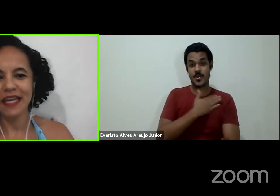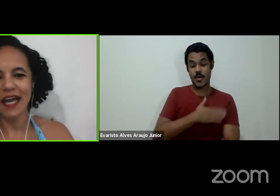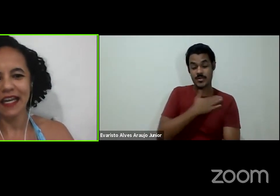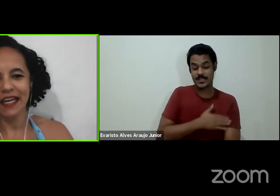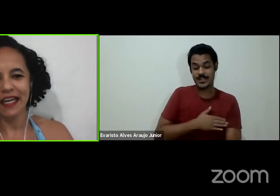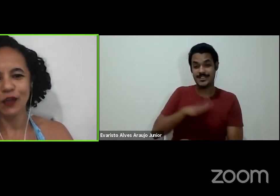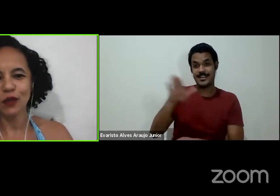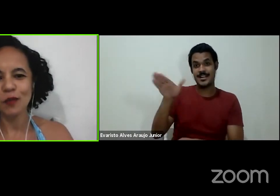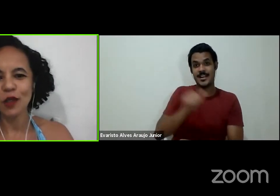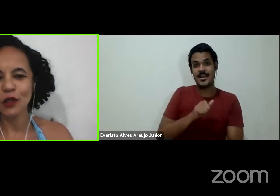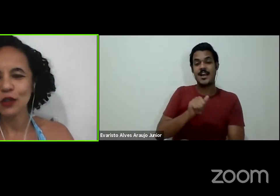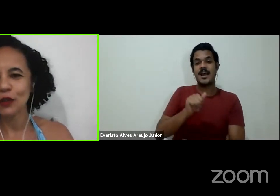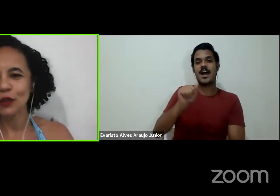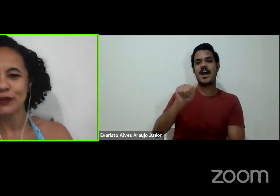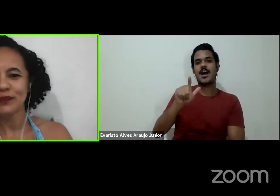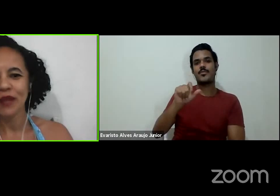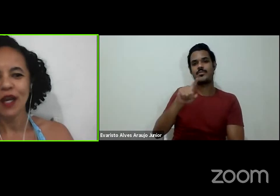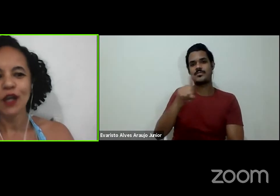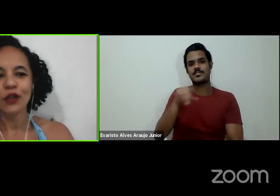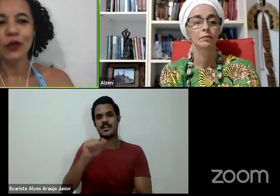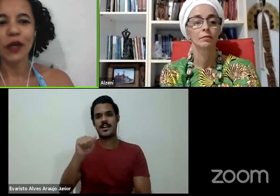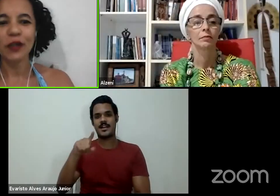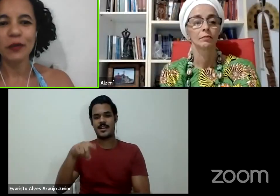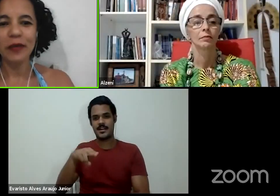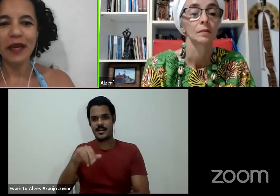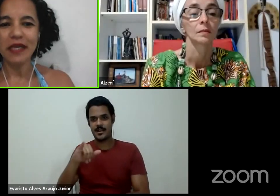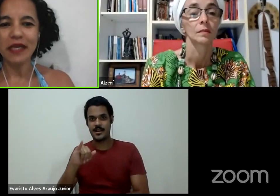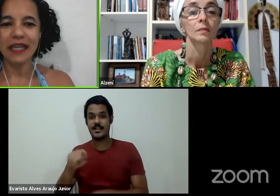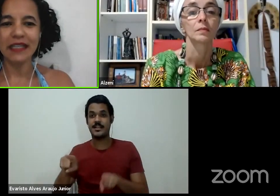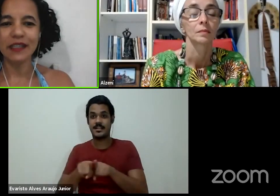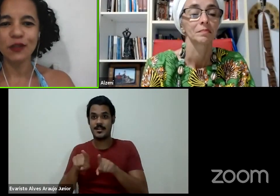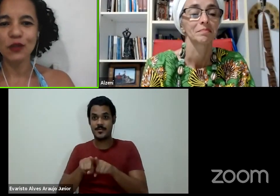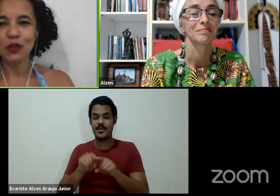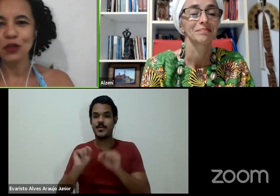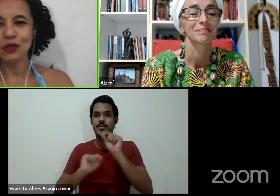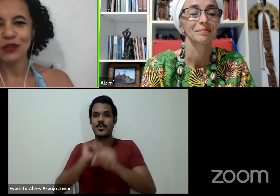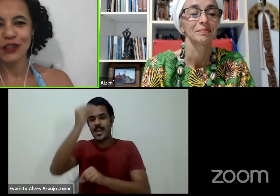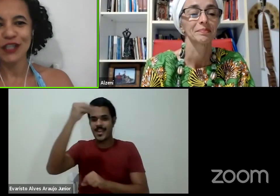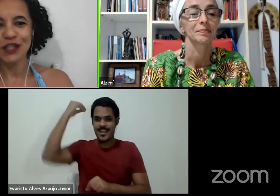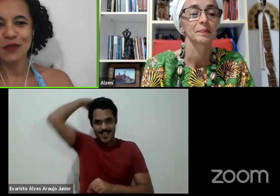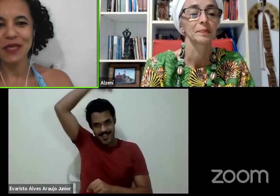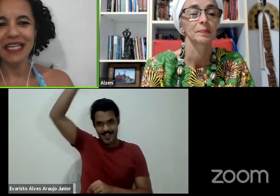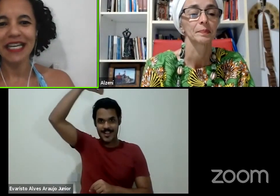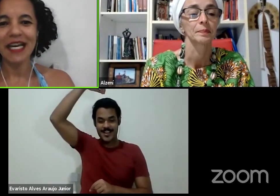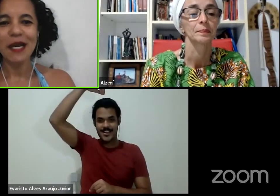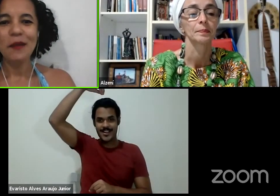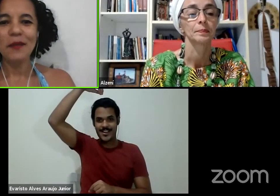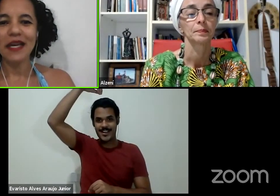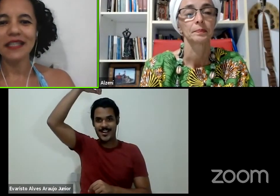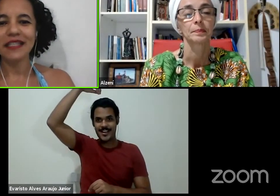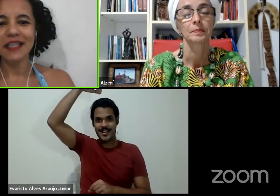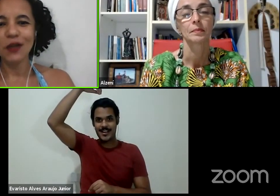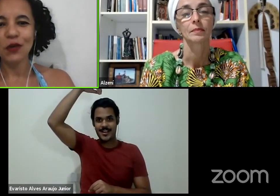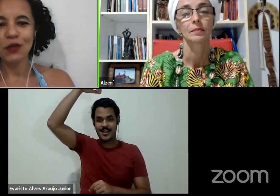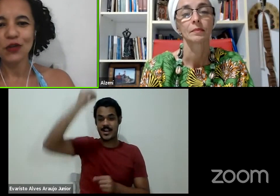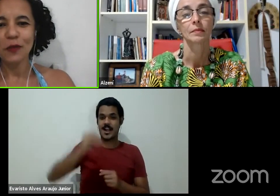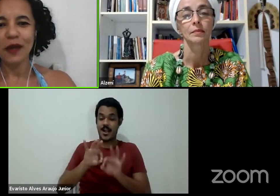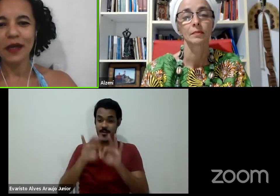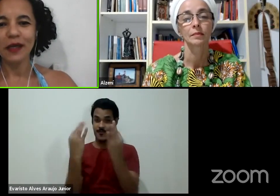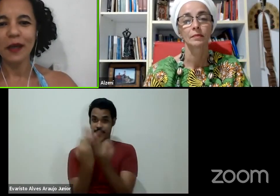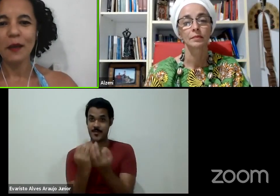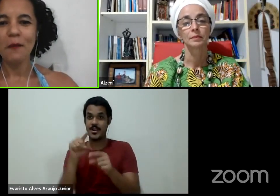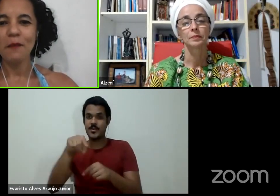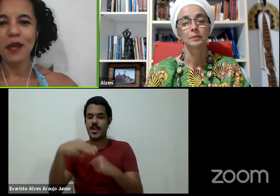Tomás, Ayaquequerê, Odomiró Sodum, do Candomblé, Abassada Deus Oxum de Dejimim, mestre em